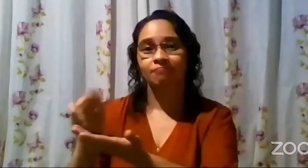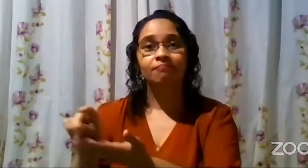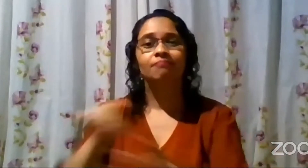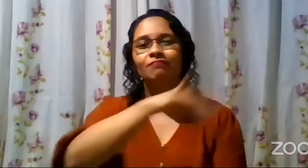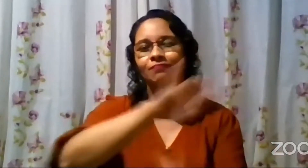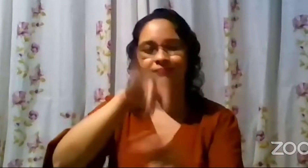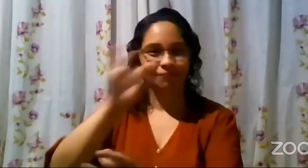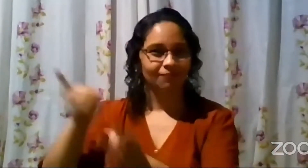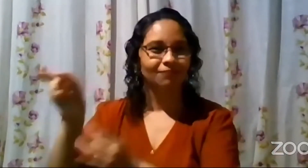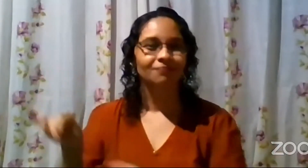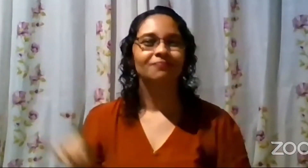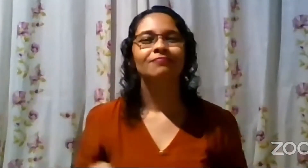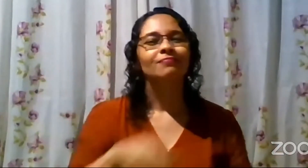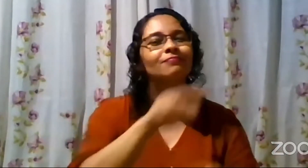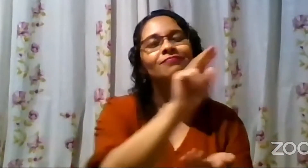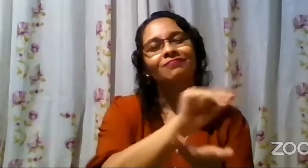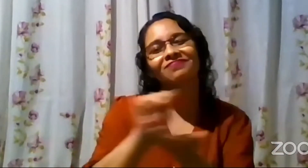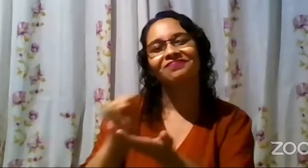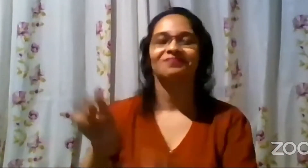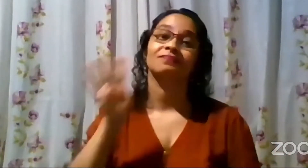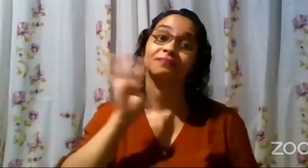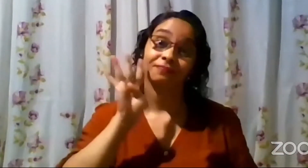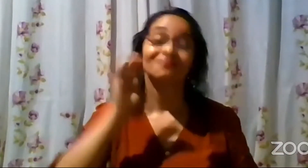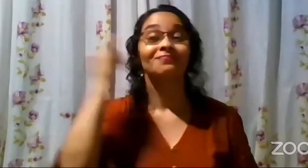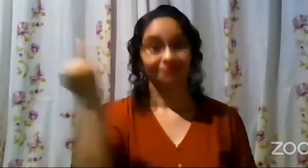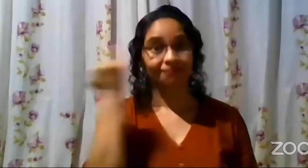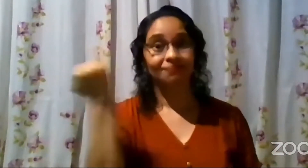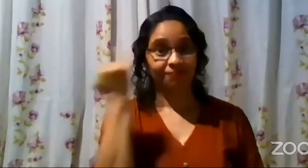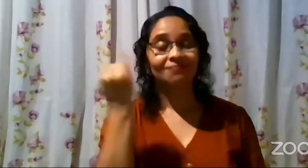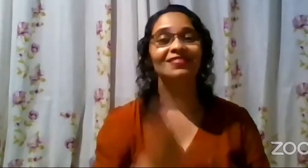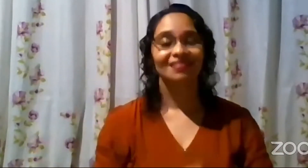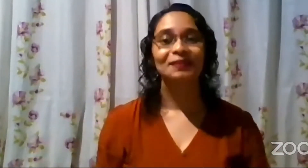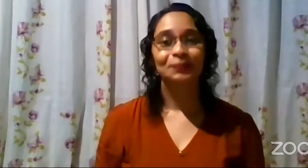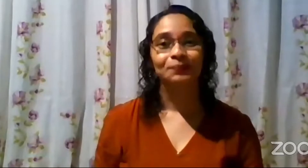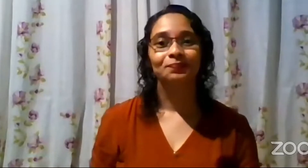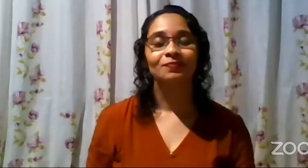horas, tempo, para fazer várias coisas, organizar coisas legais, coisas importantes.